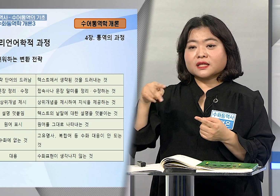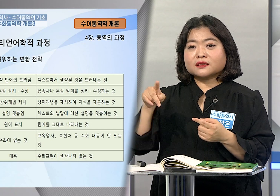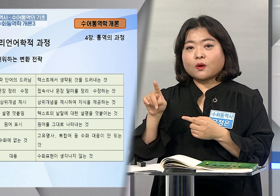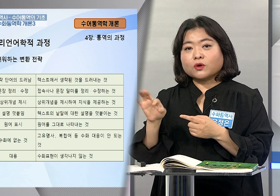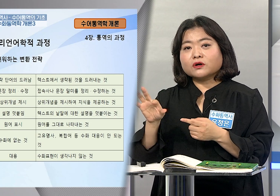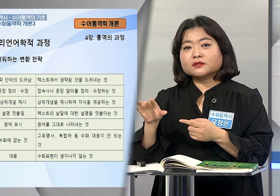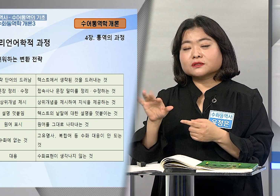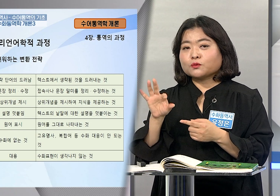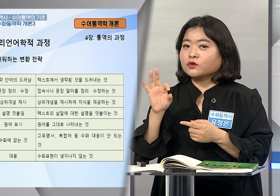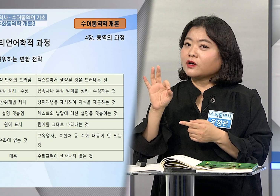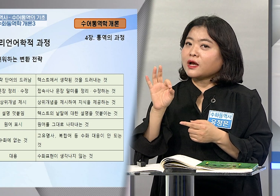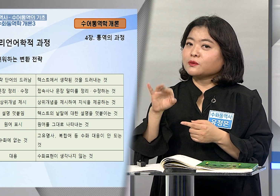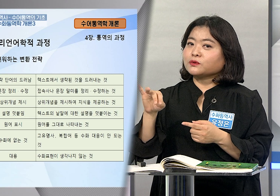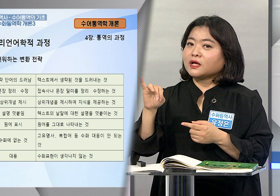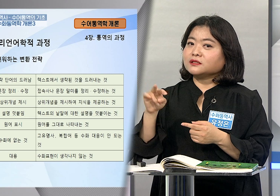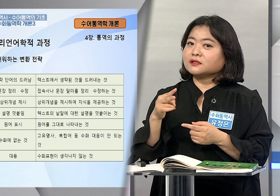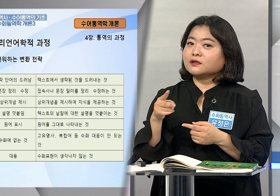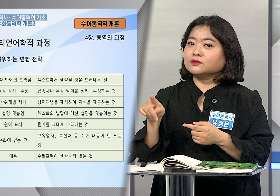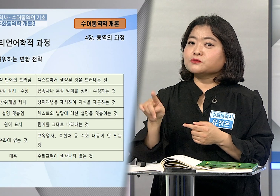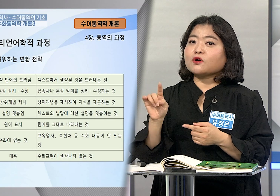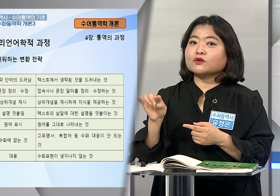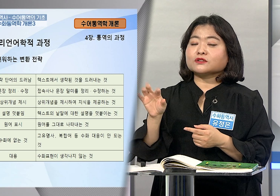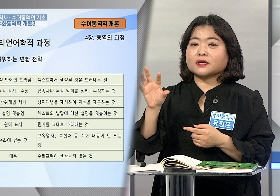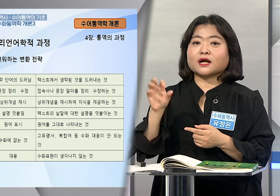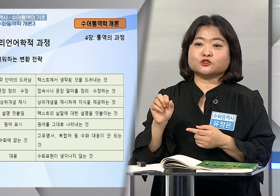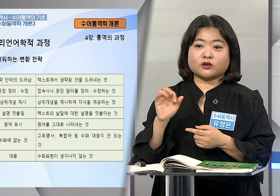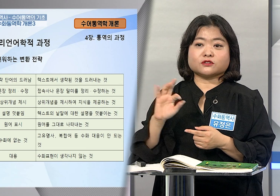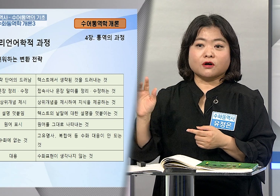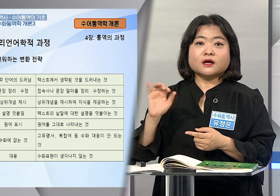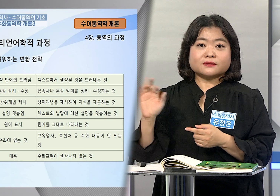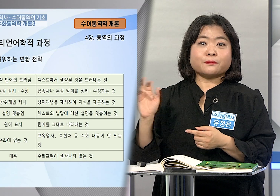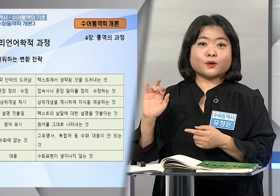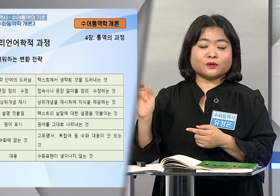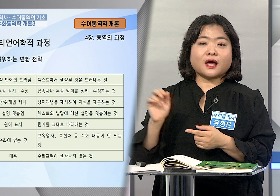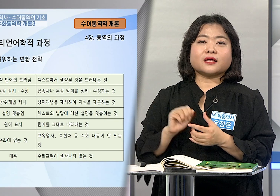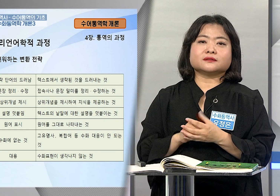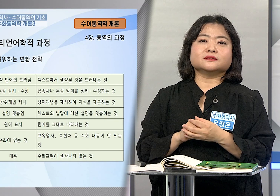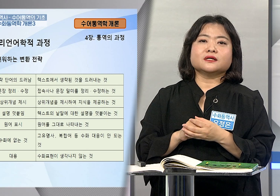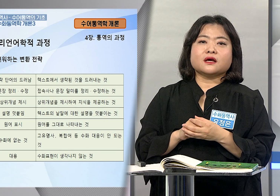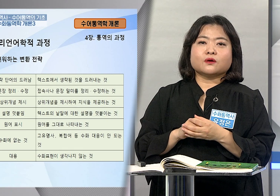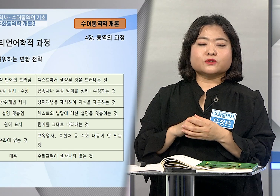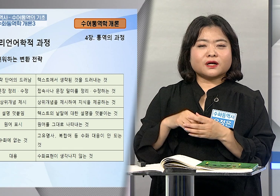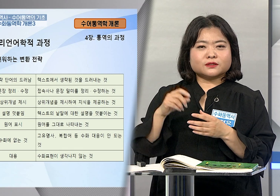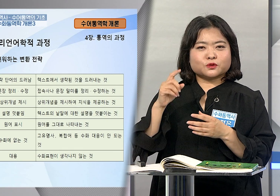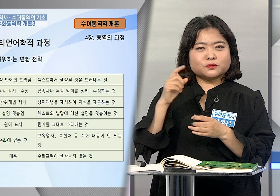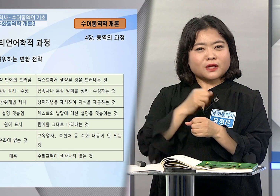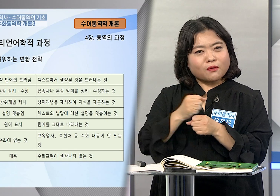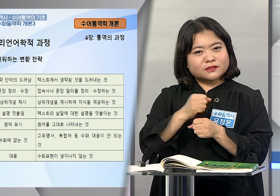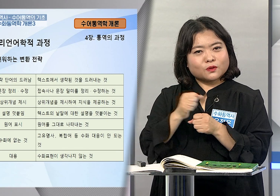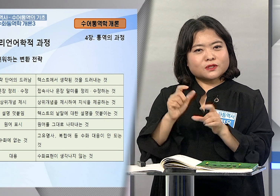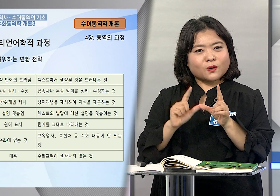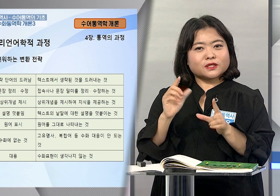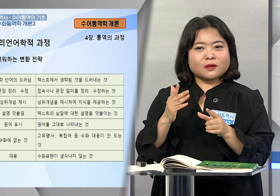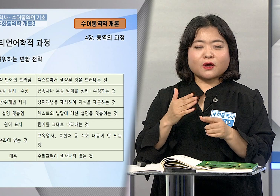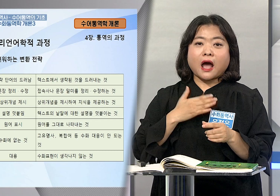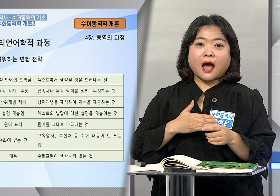있다, 원어라기보다는 음성어를 그냥 가지고 와서 다 표현을 하는 우리가 좀 당황스러운 상황이 되면 아는